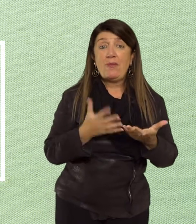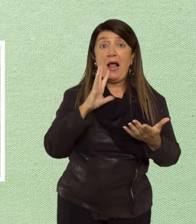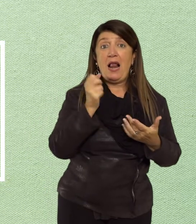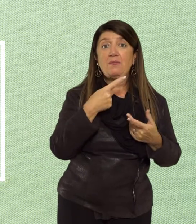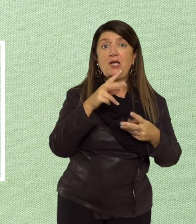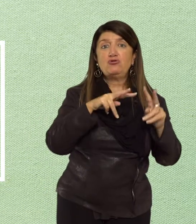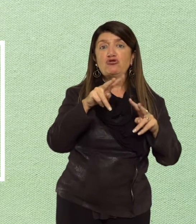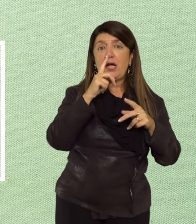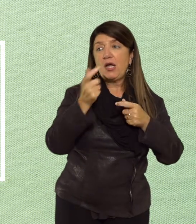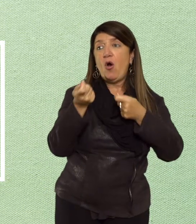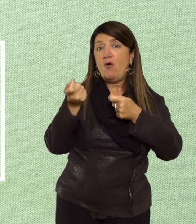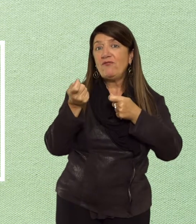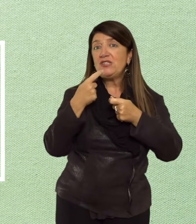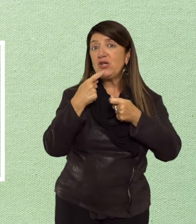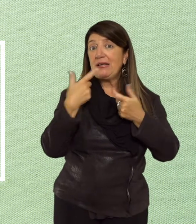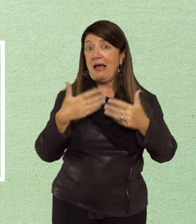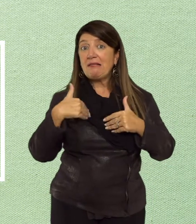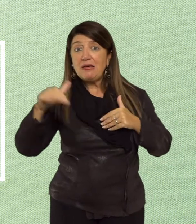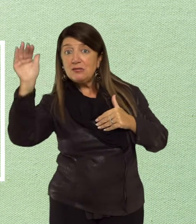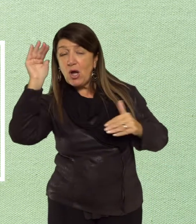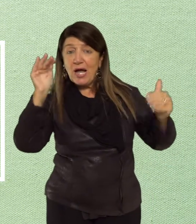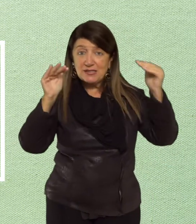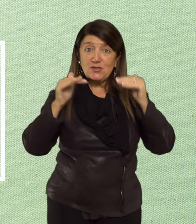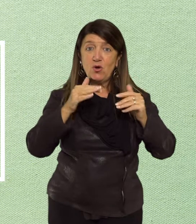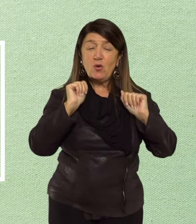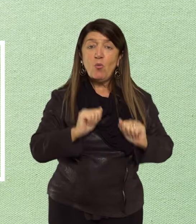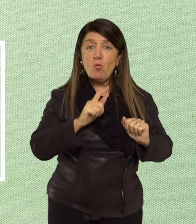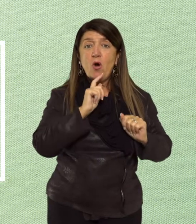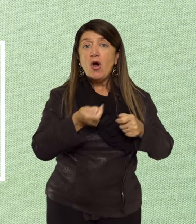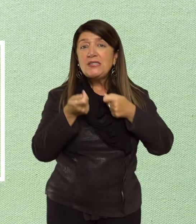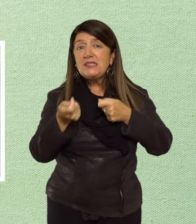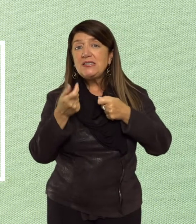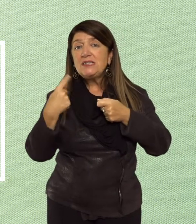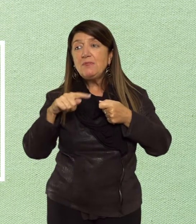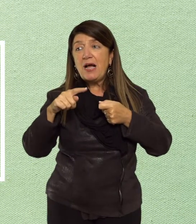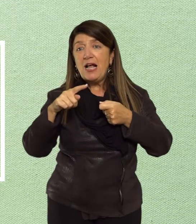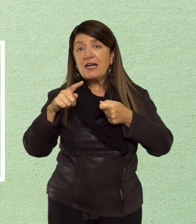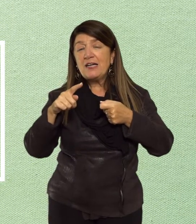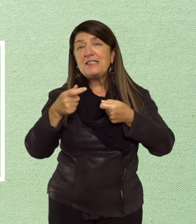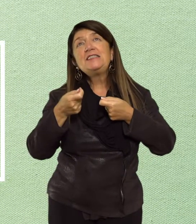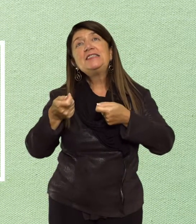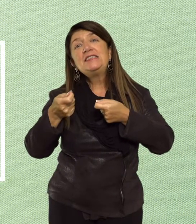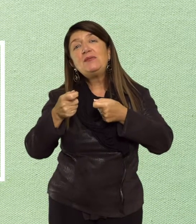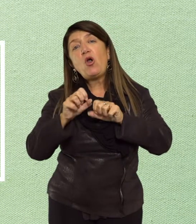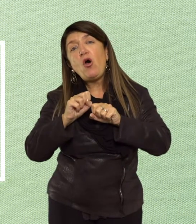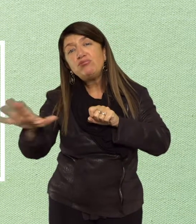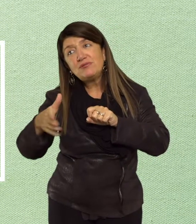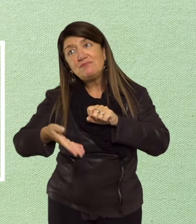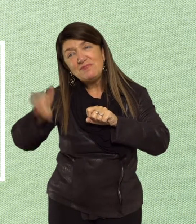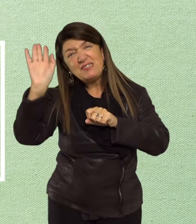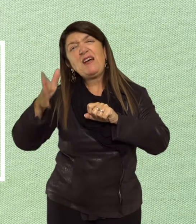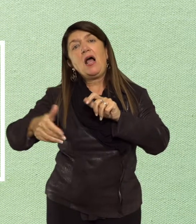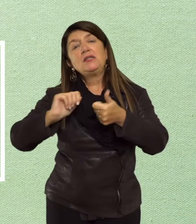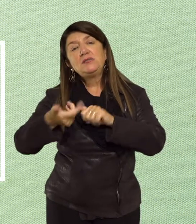qualche ragazzo, qualche ragazza che ci ascolterà a Certo. iniziare a fare sport. Sì, devi fondamentalmente essere convinto